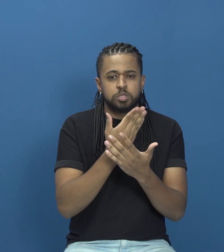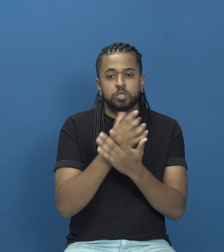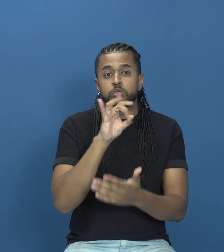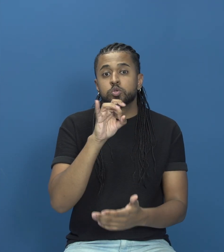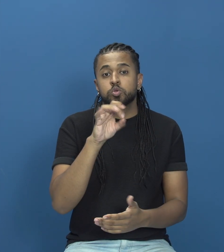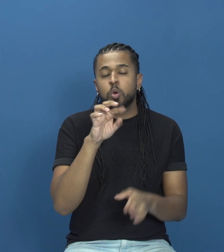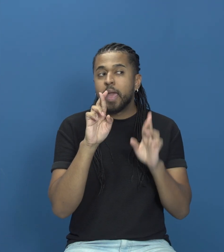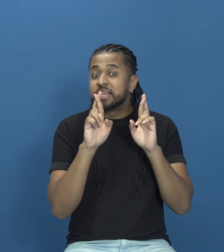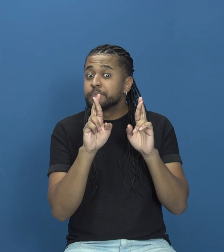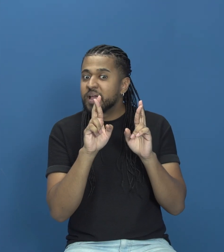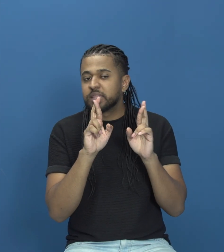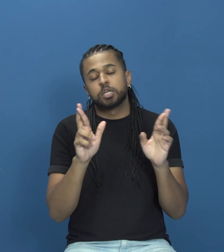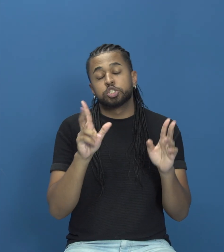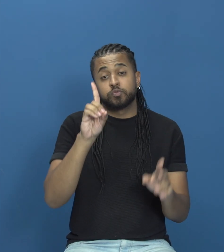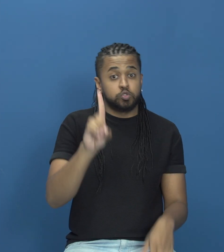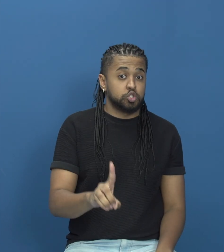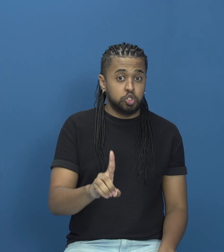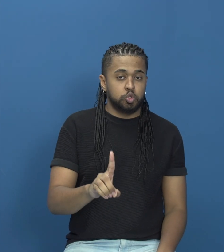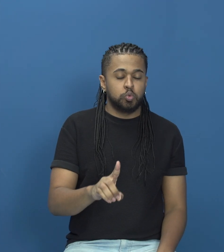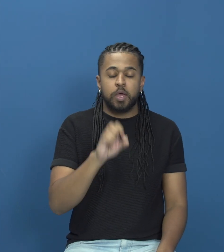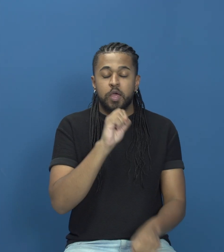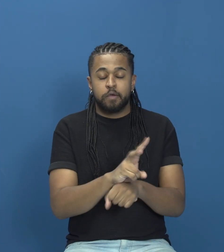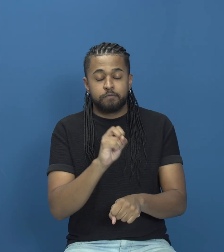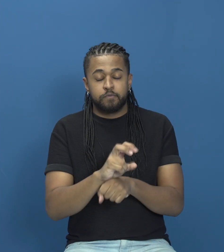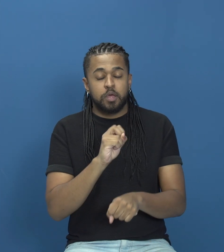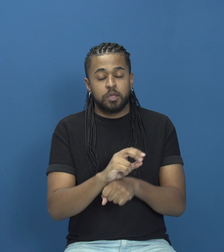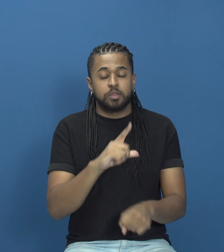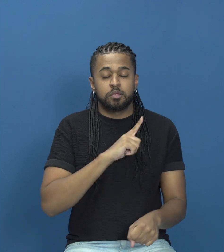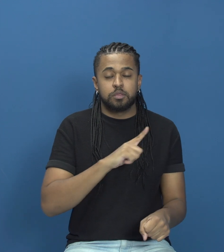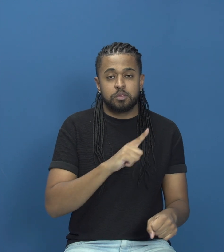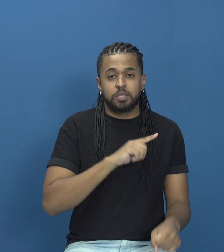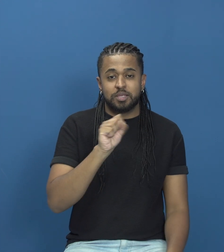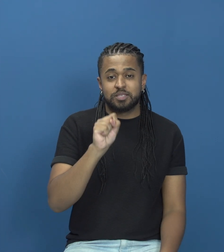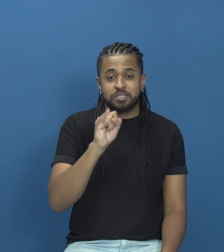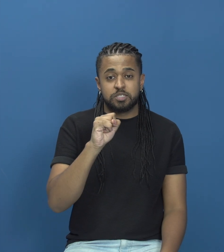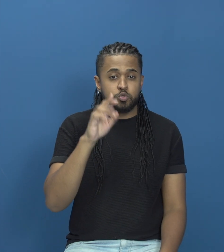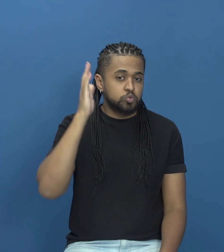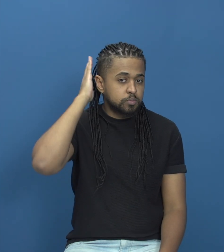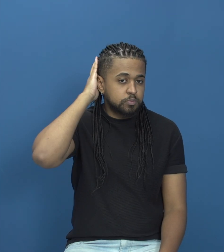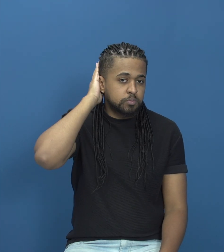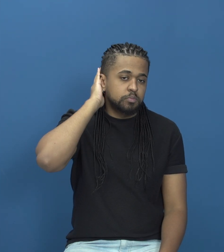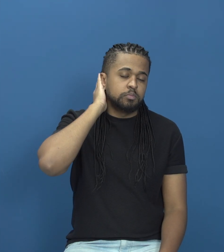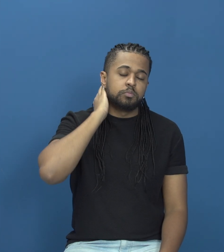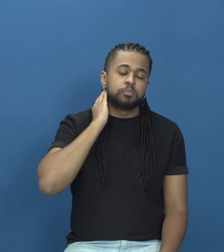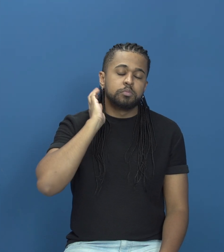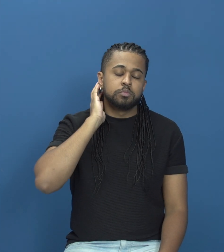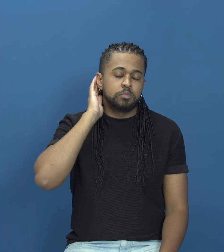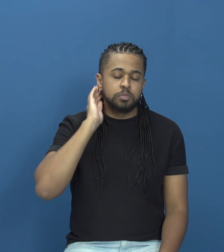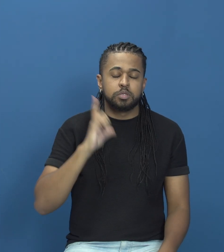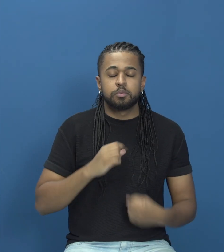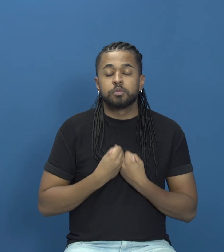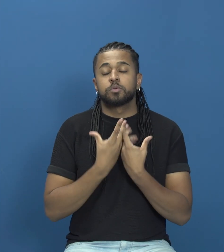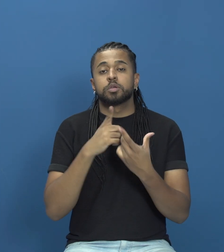a expectativa de direito à vaga ofertada no âmbito do SISU, para a qual a manifestação